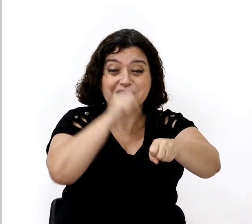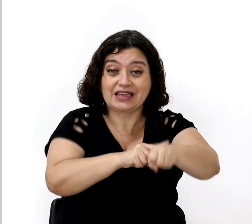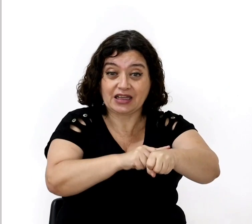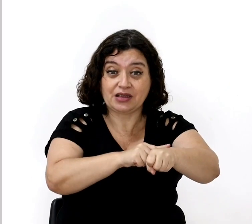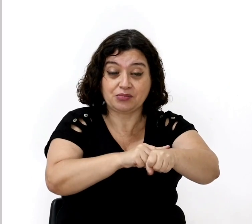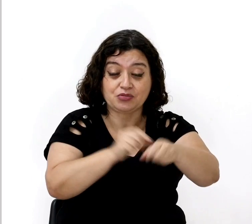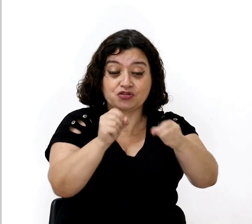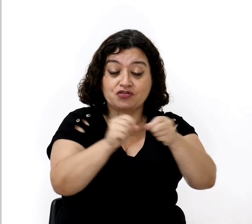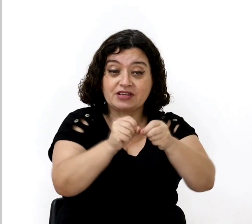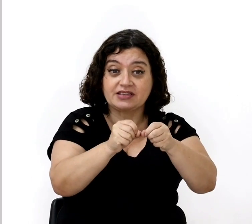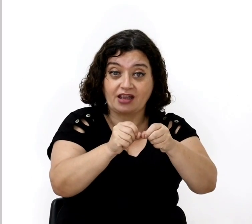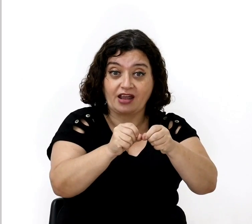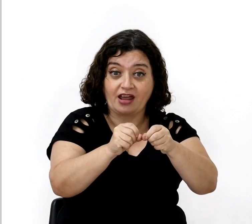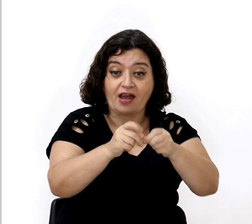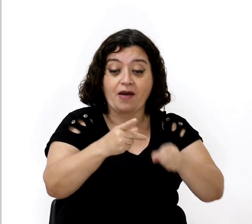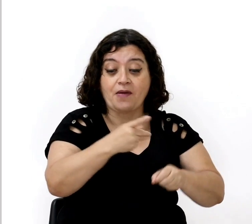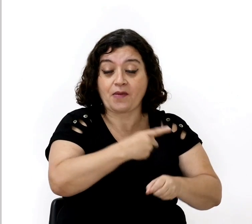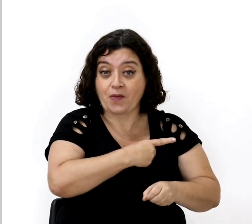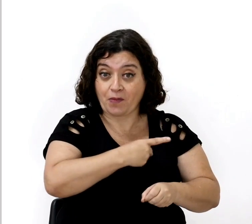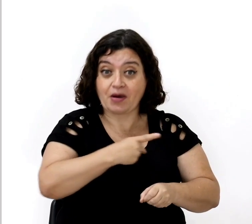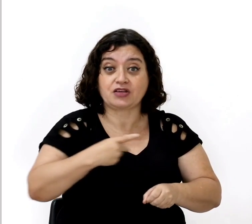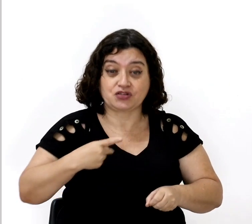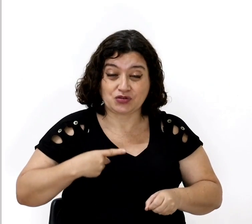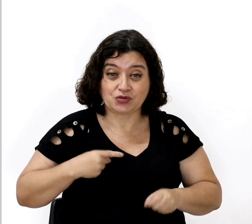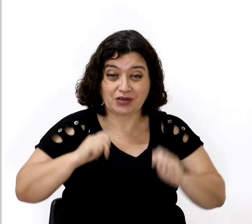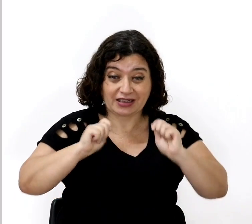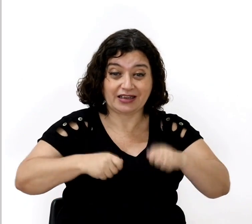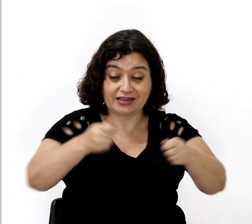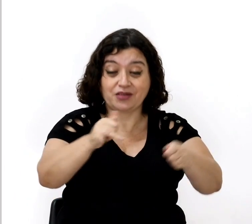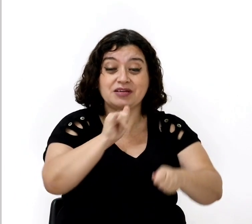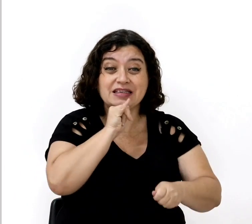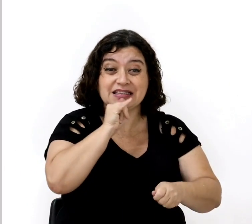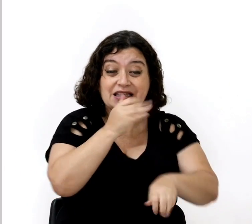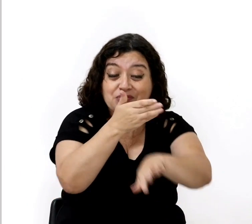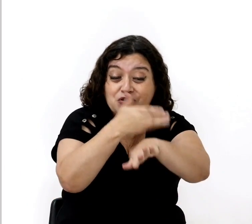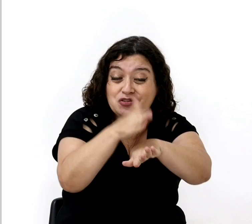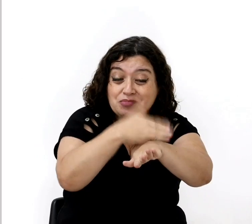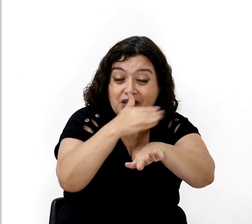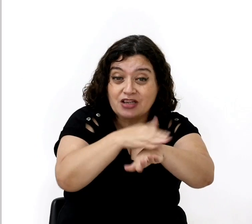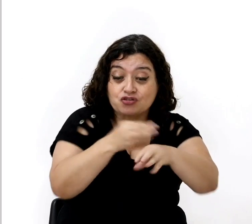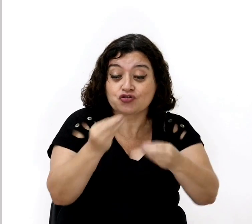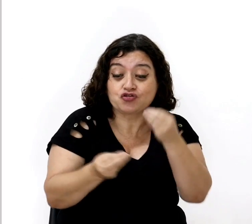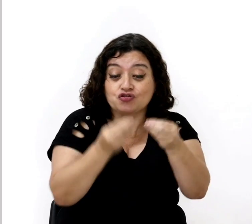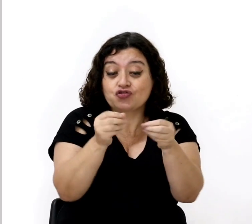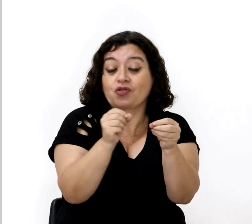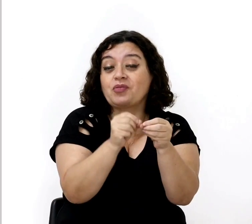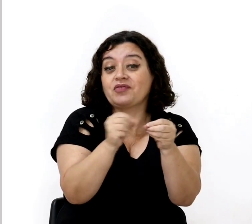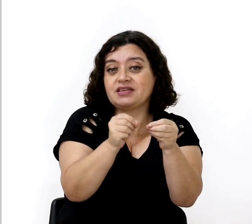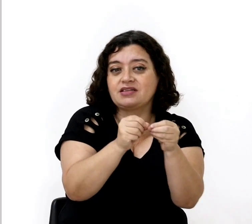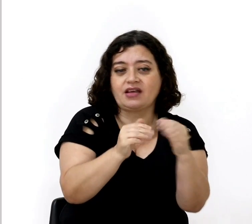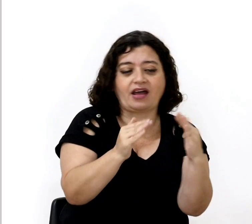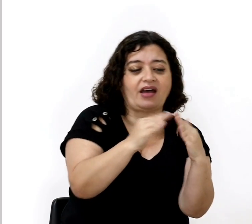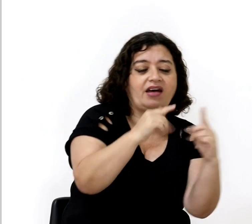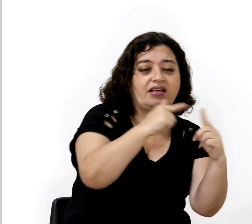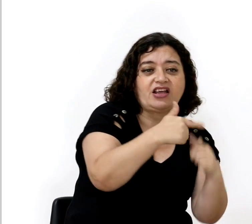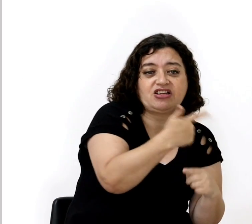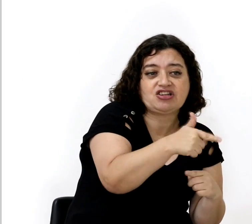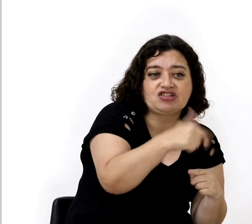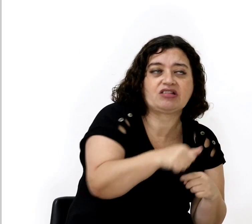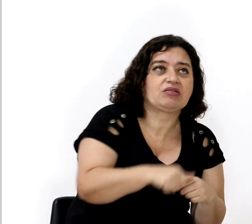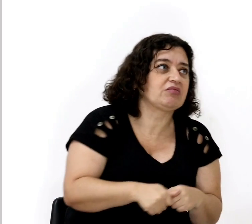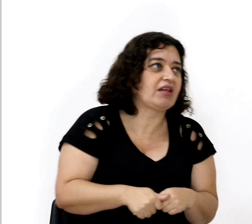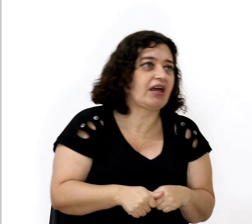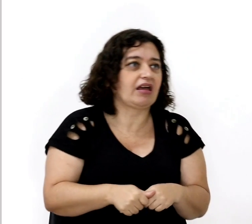deu exemplos práticos de como nós podemos agir. Né? Ah, pastor, aqui na igreja a gente não